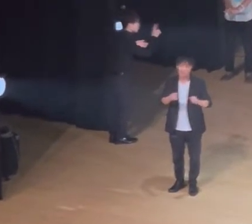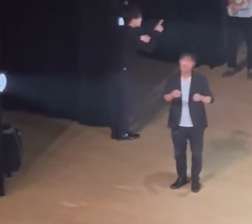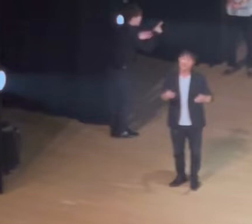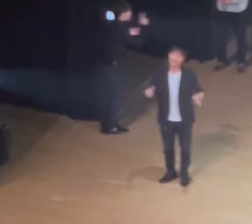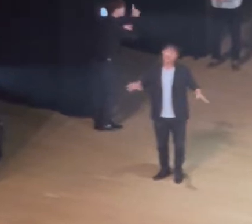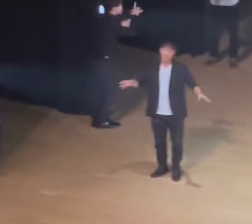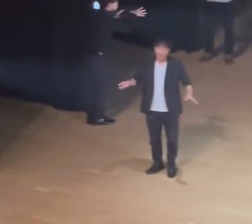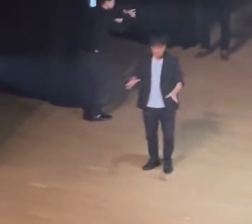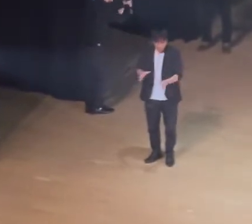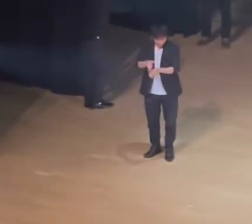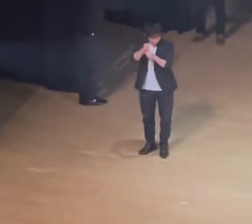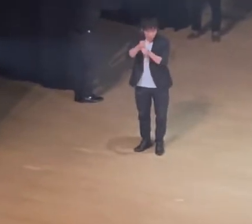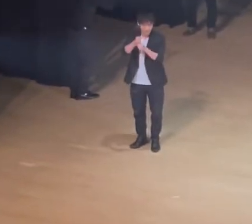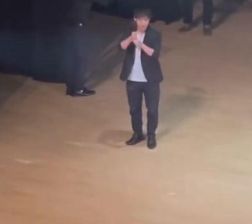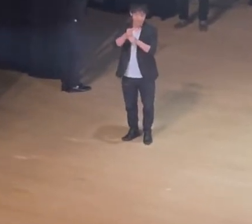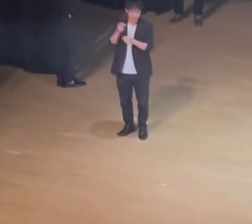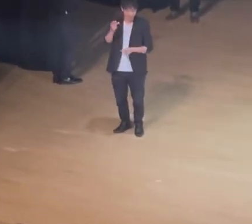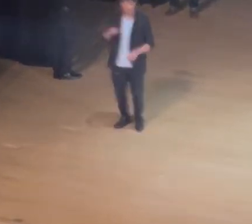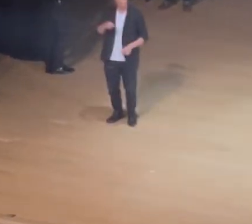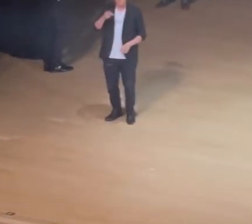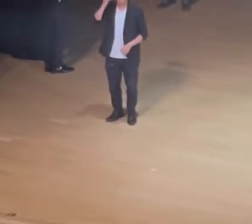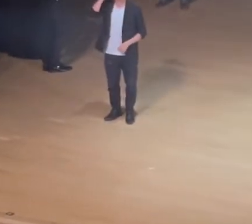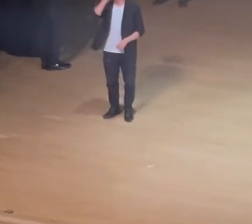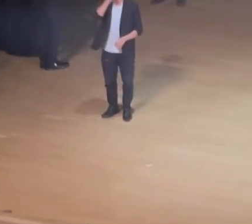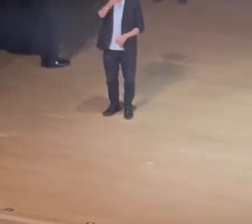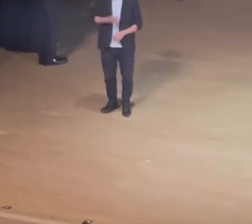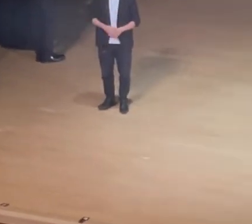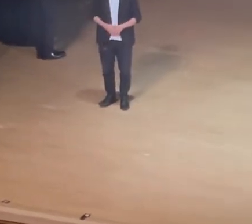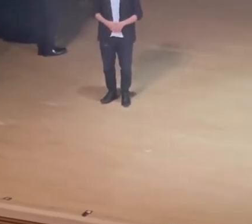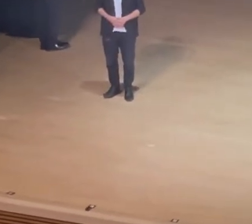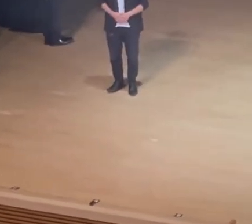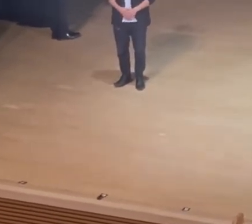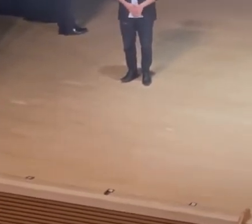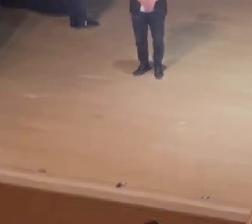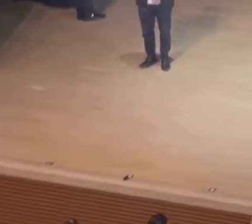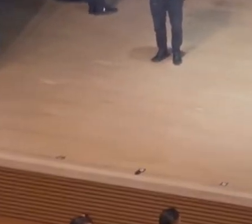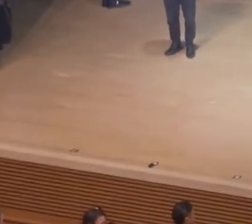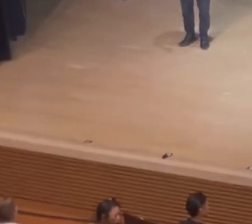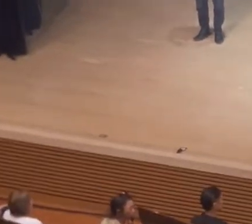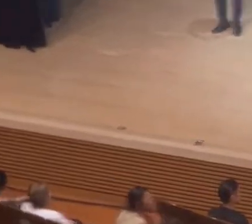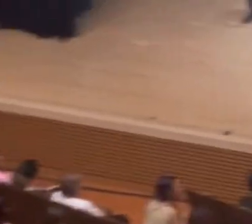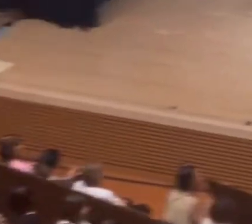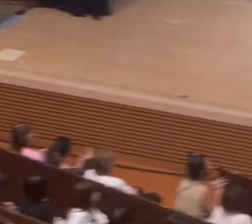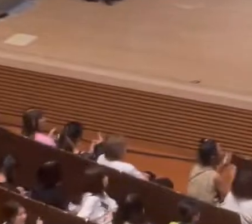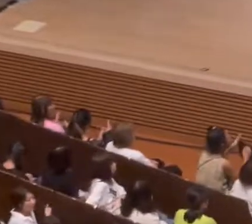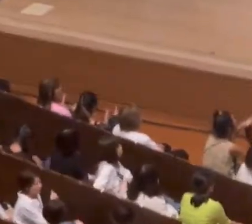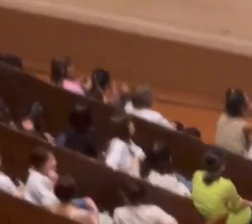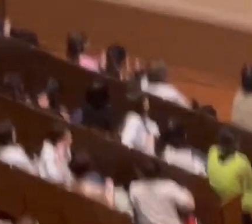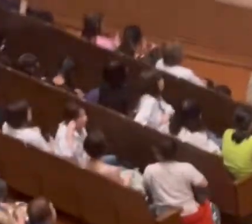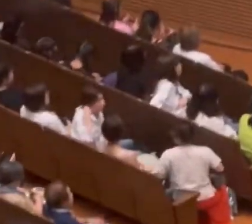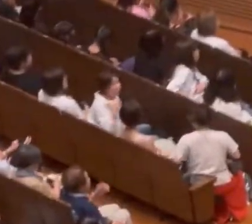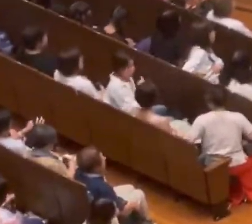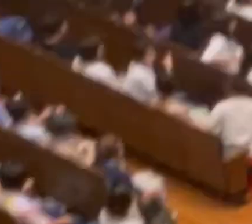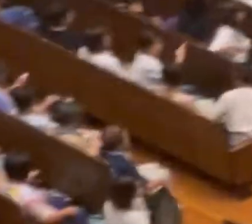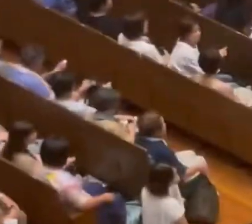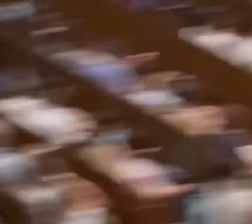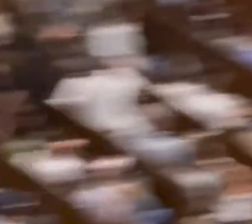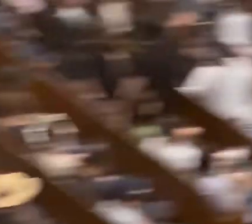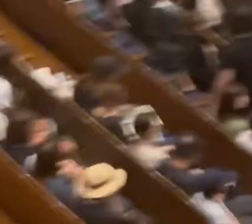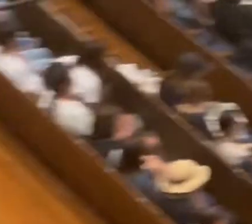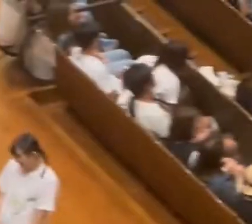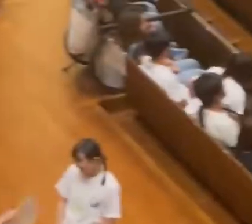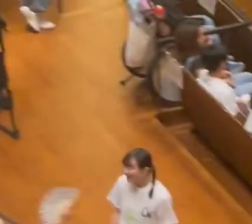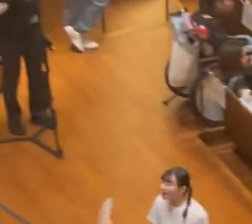上がった瞬間を感じることができたなと思います。皆さん本当にご協力ありがとうございます。で、僕聞くんですけ